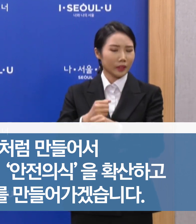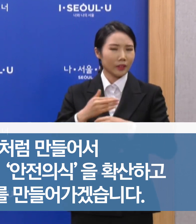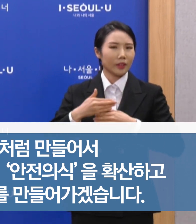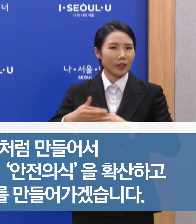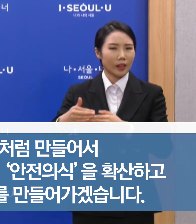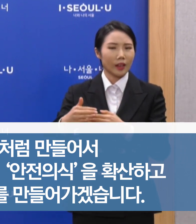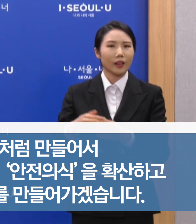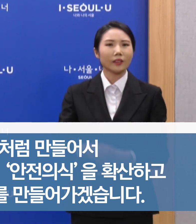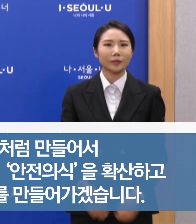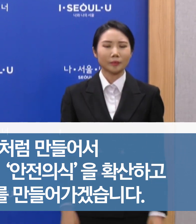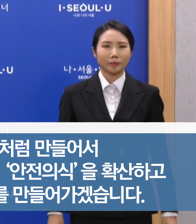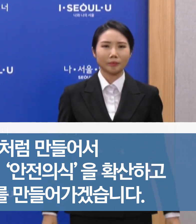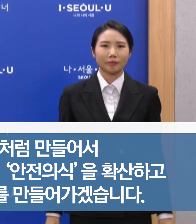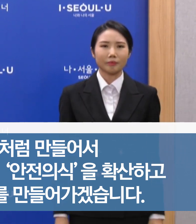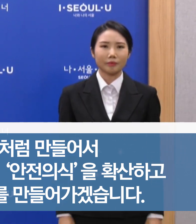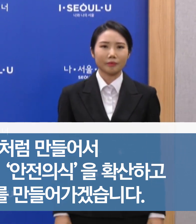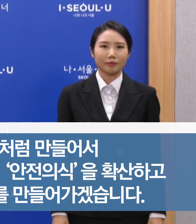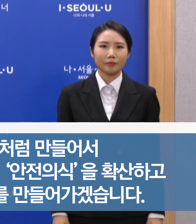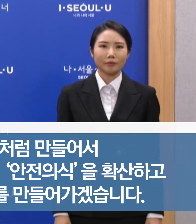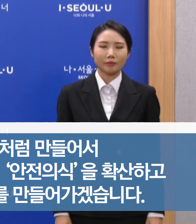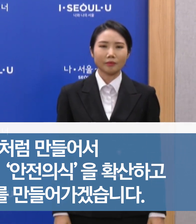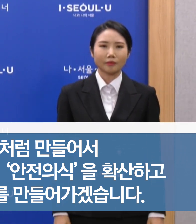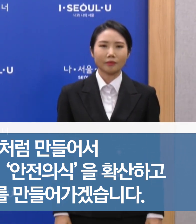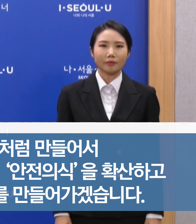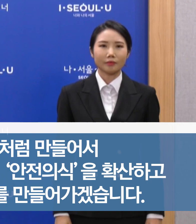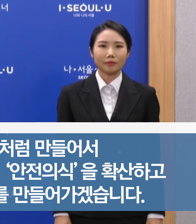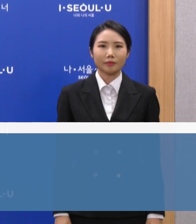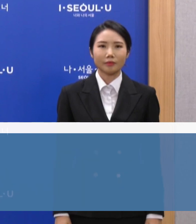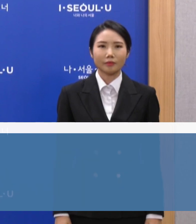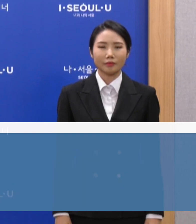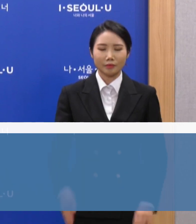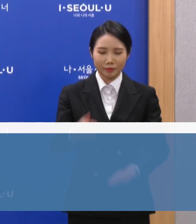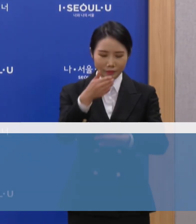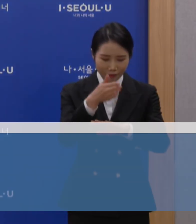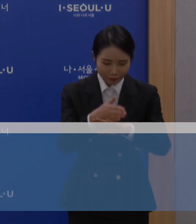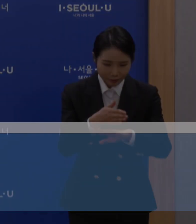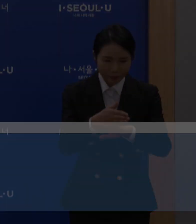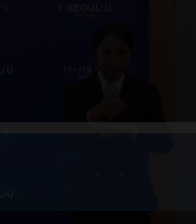참여를 바탕으로 한 안전사회를 만들어 가도록 하겠습니다. 감사합니다.